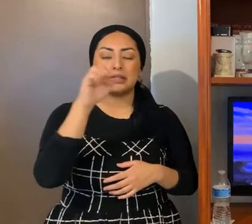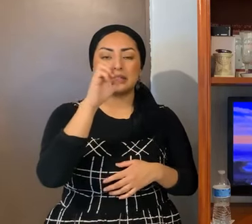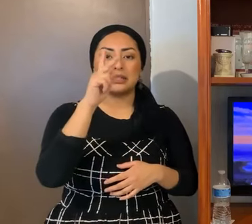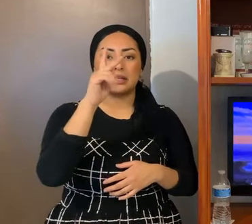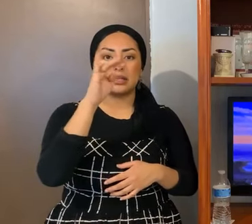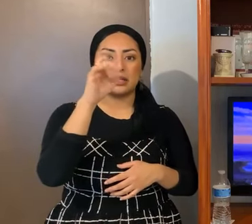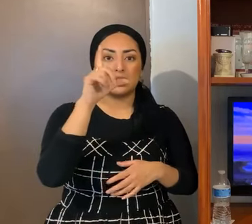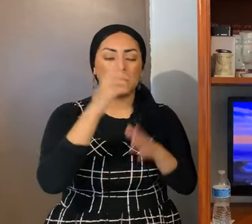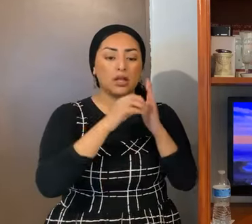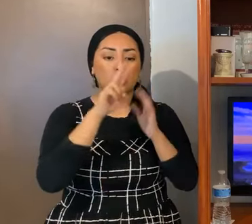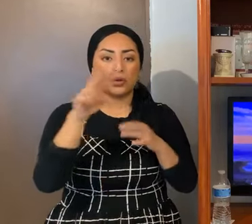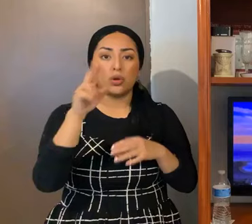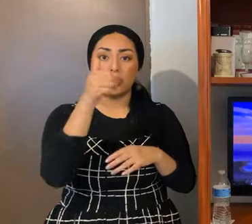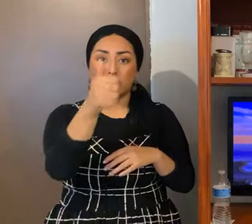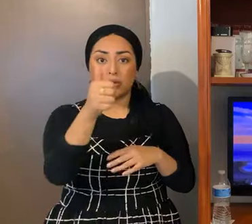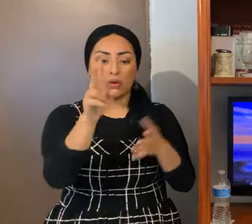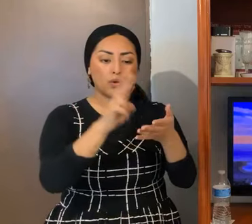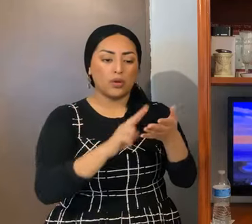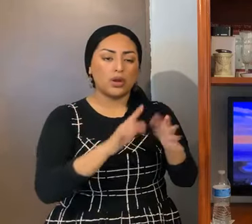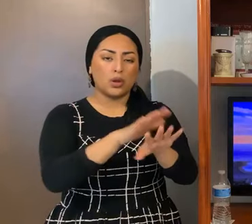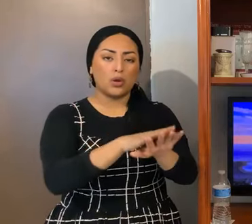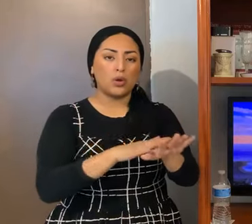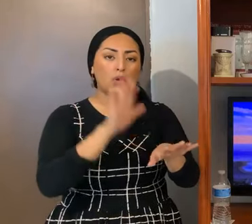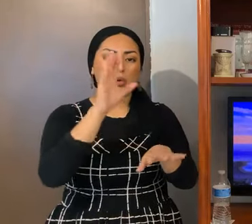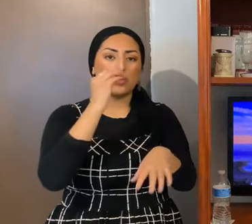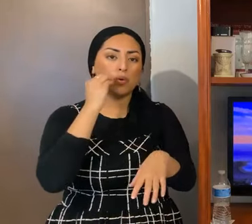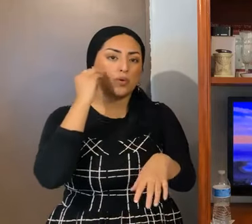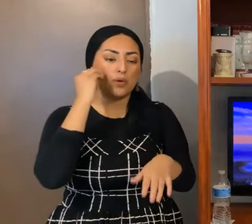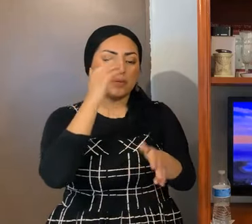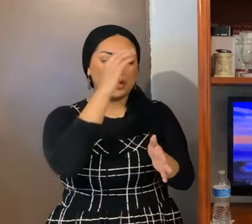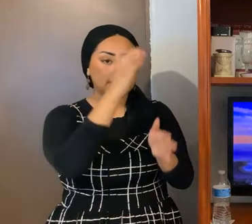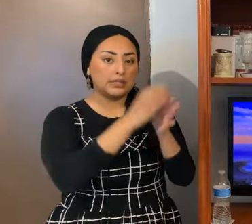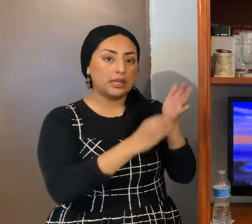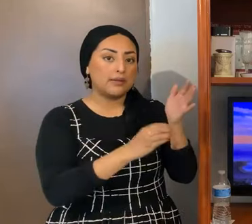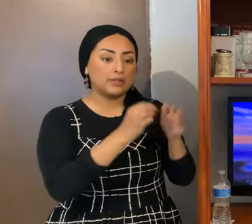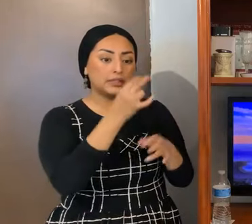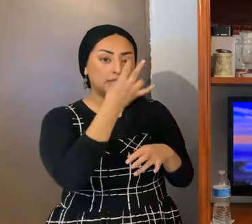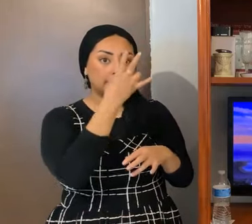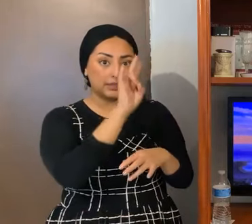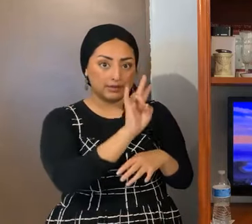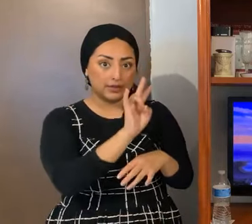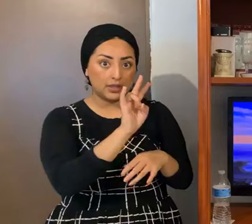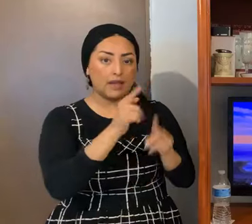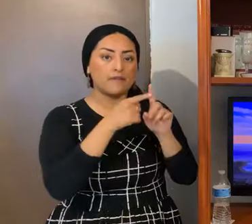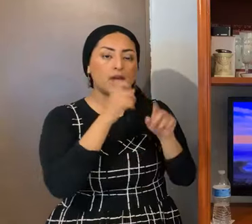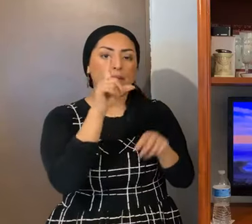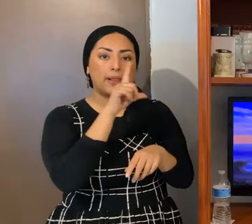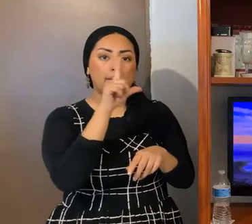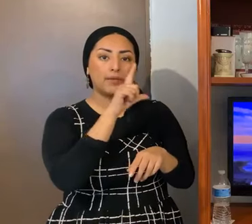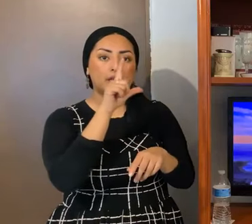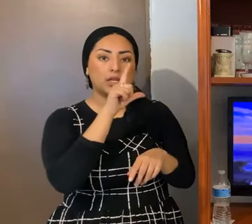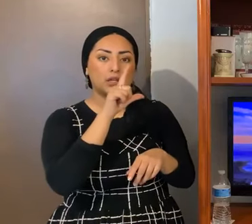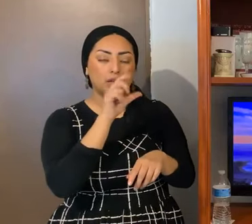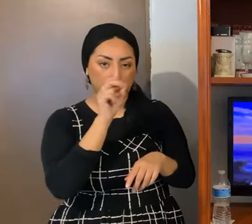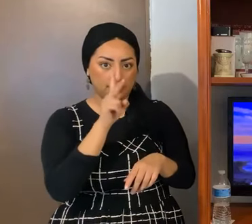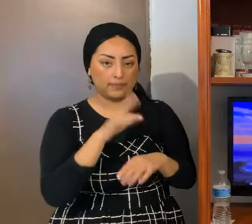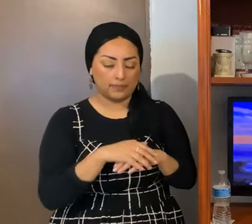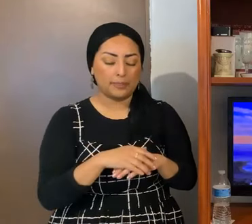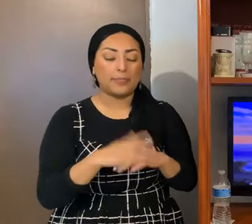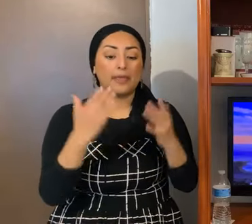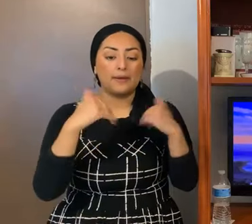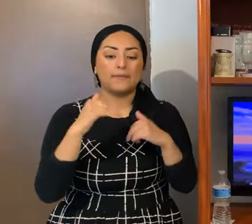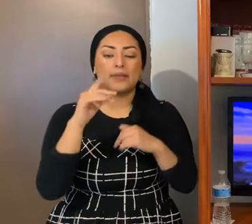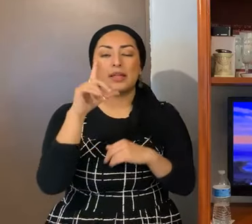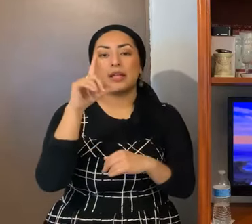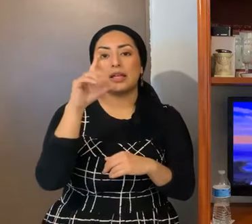Ustedes, por favor, lean con calma en casa todo lo que es el capítulo 17 de Levítico. Vamos para allá,